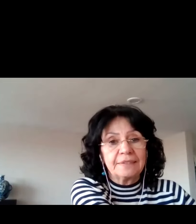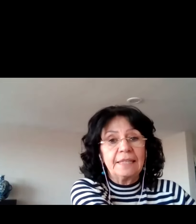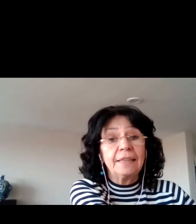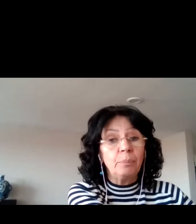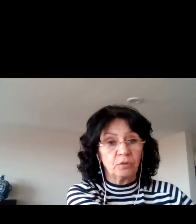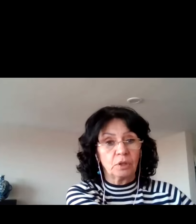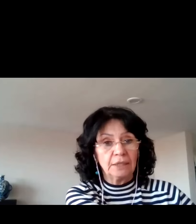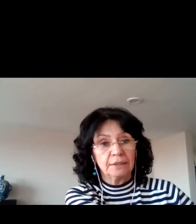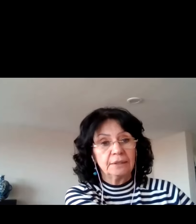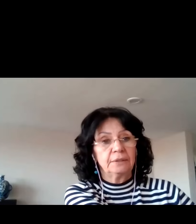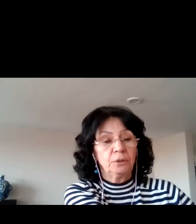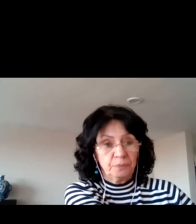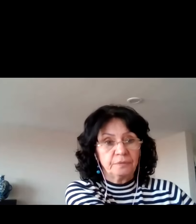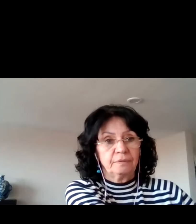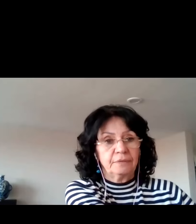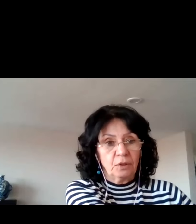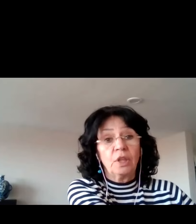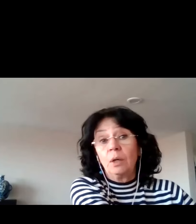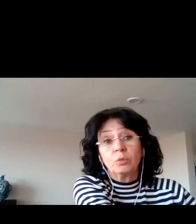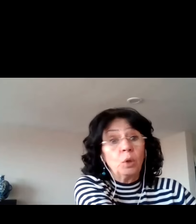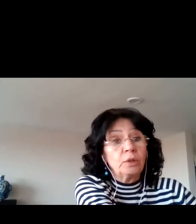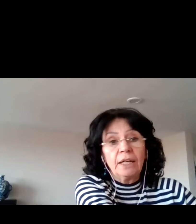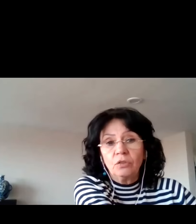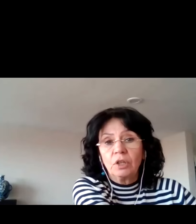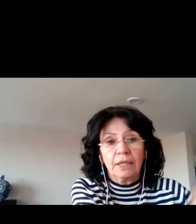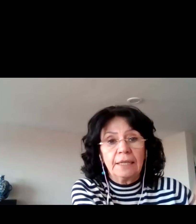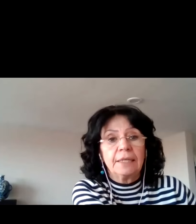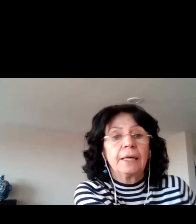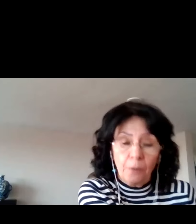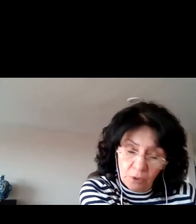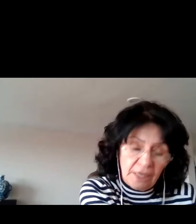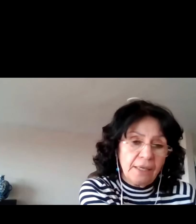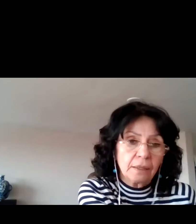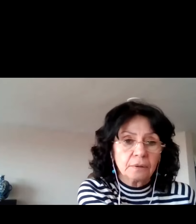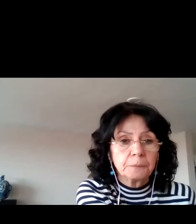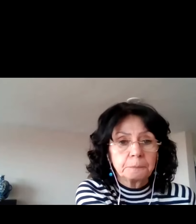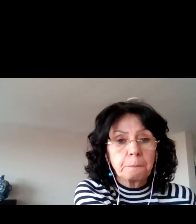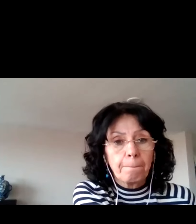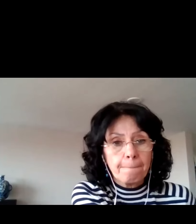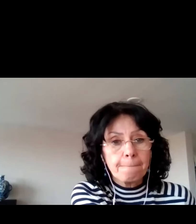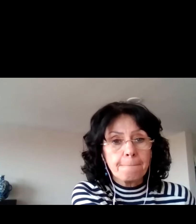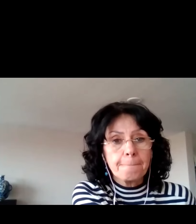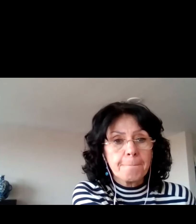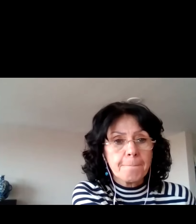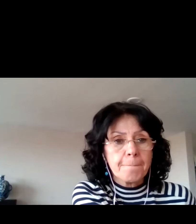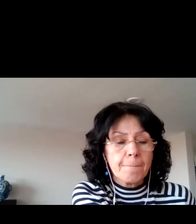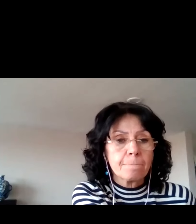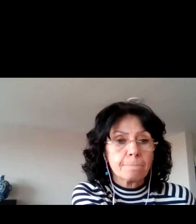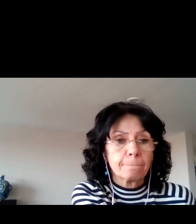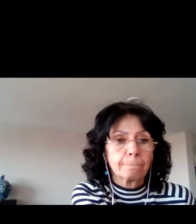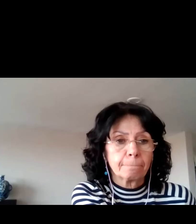de privacidad del personal, ¿no? Sí, te digo, y muchas Varios o organizaciones. de quien llegue, ok. Sí, y sí,